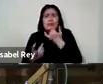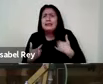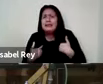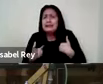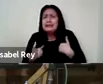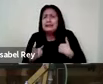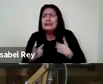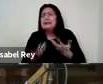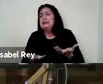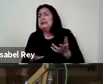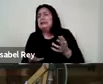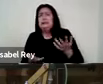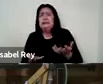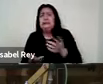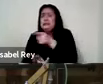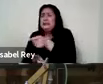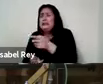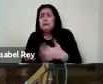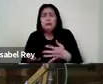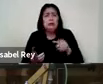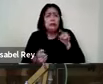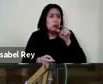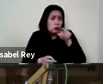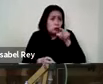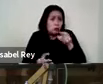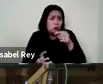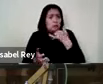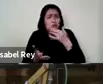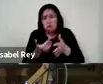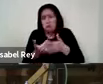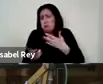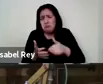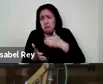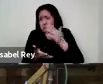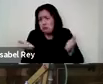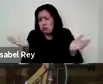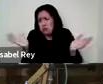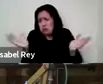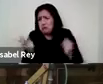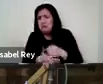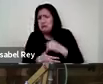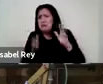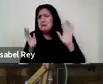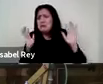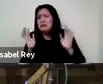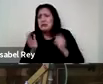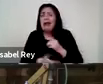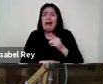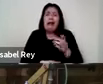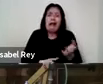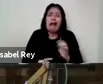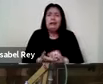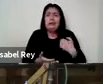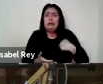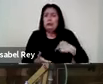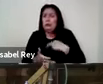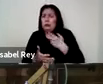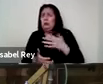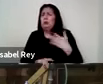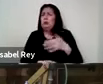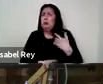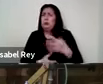fallo y si fallas tú especialmente, no hay problema. ¿Cuál es el problema en fallar? Es que hemos enfrentado